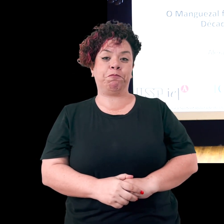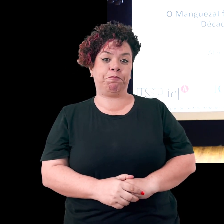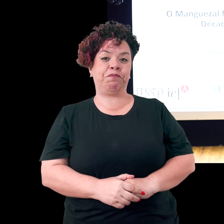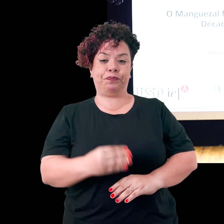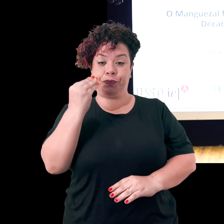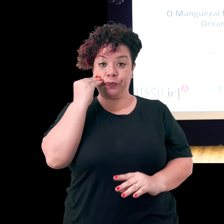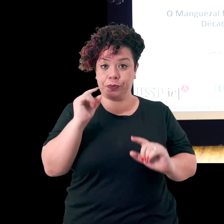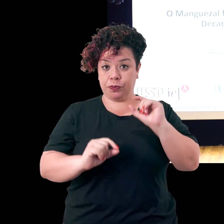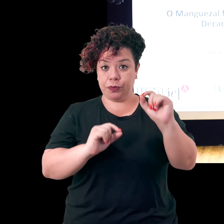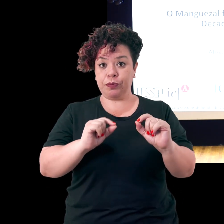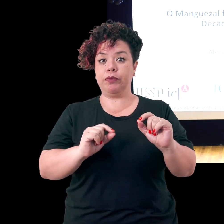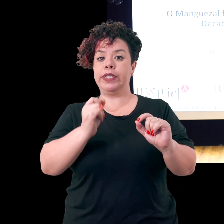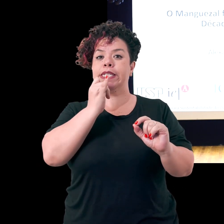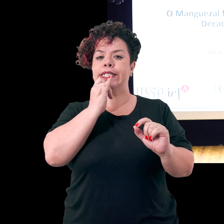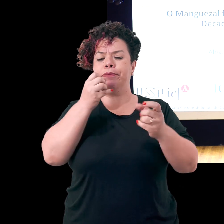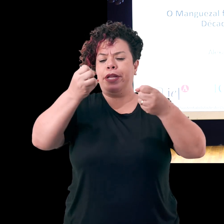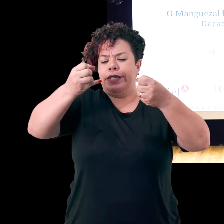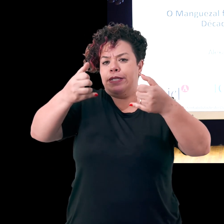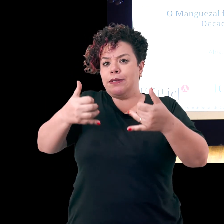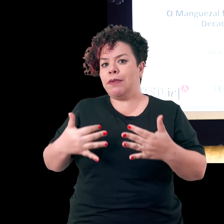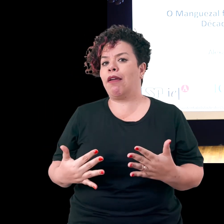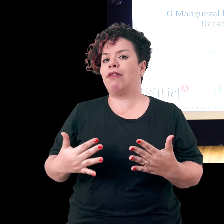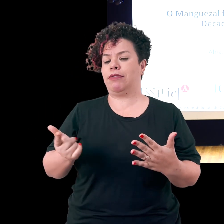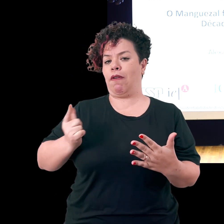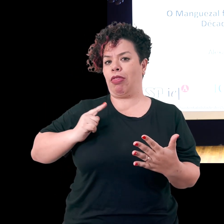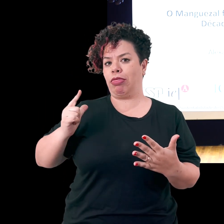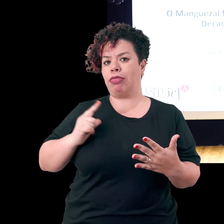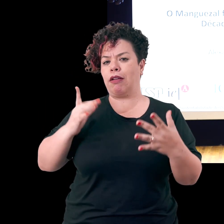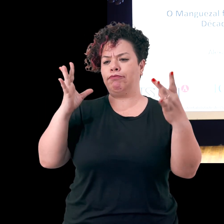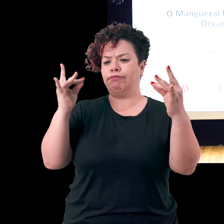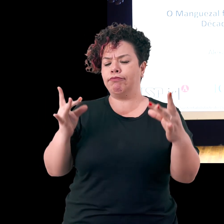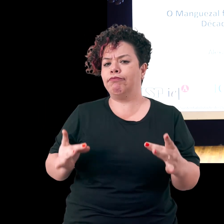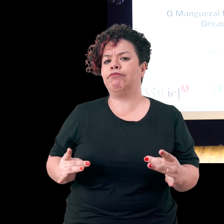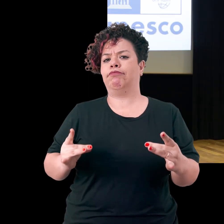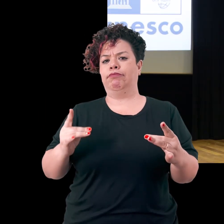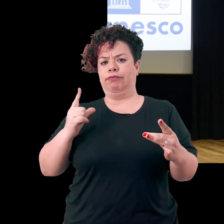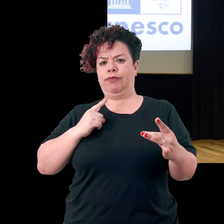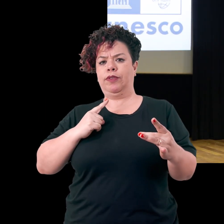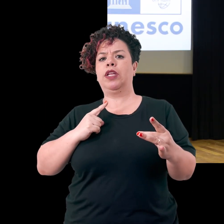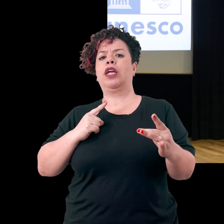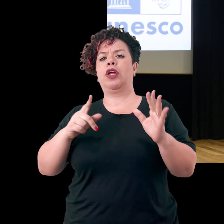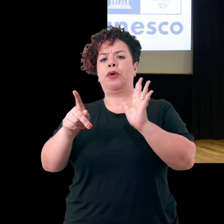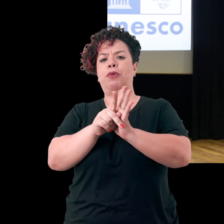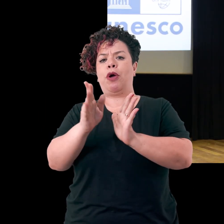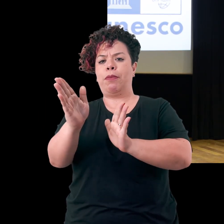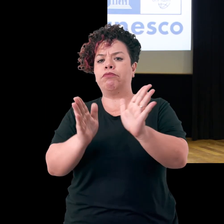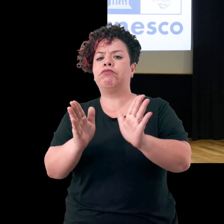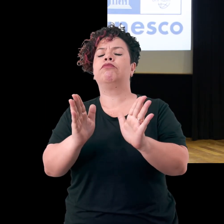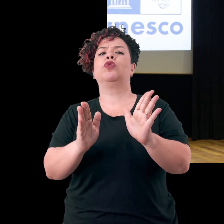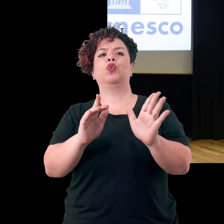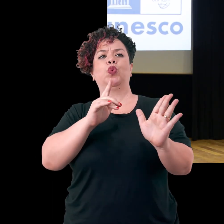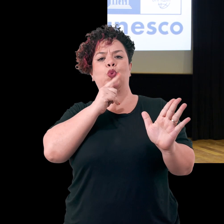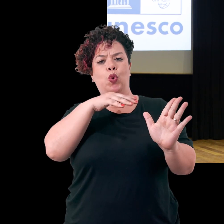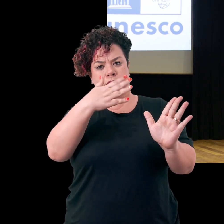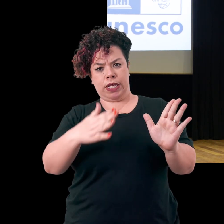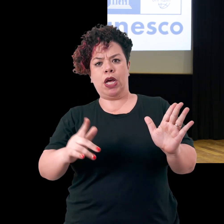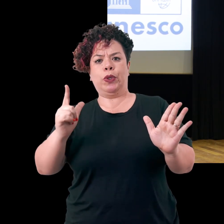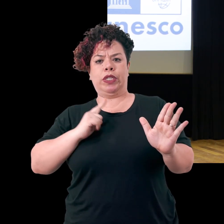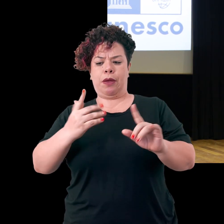com que esse pano de fundo, esse contexto que a década do oceano traz para a gente,